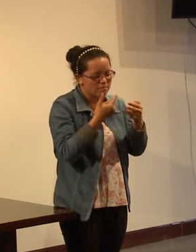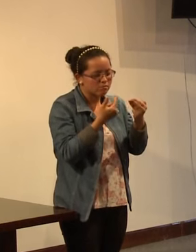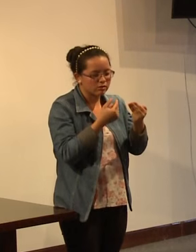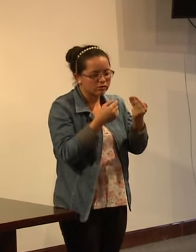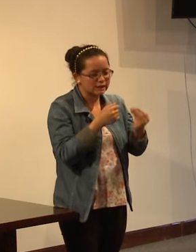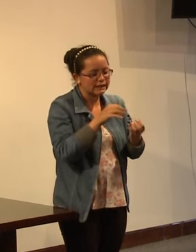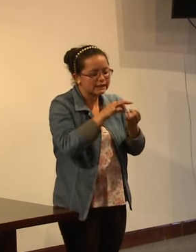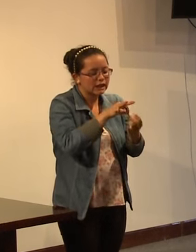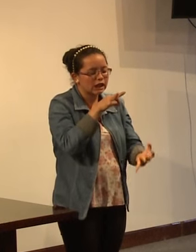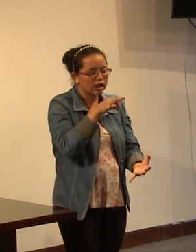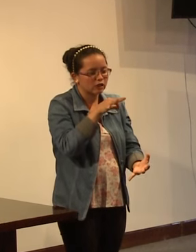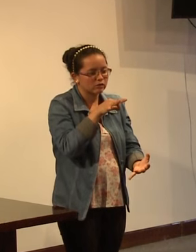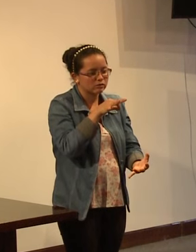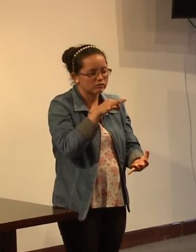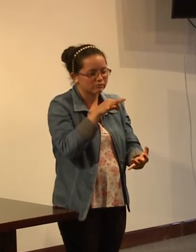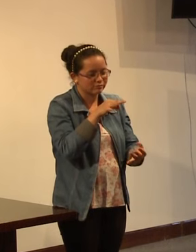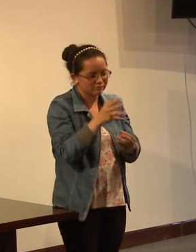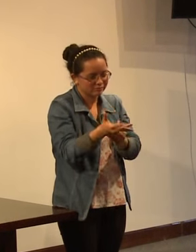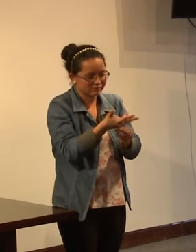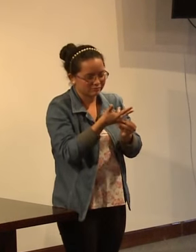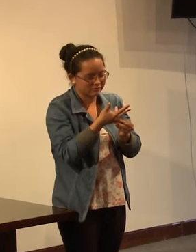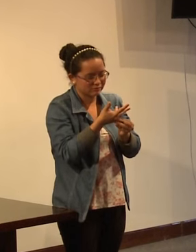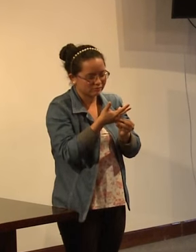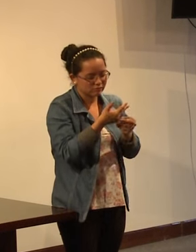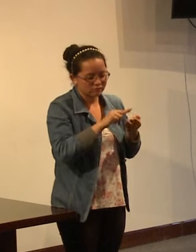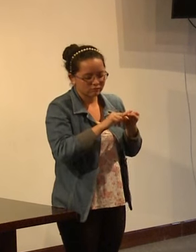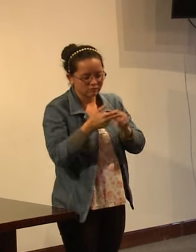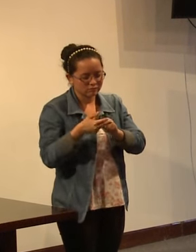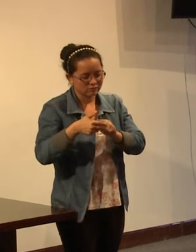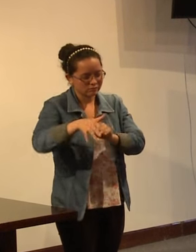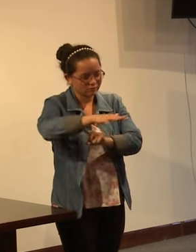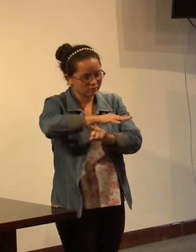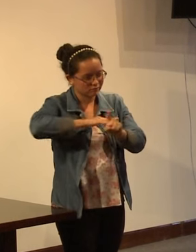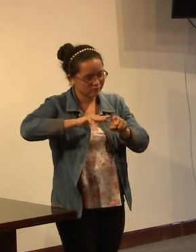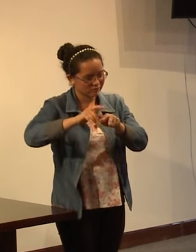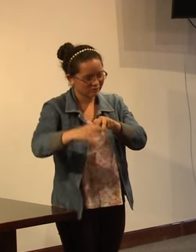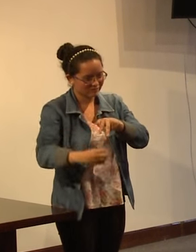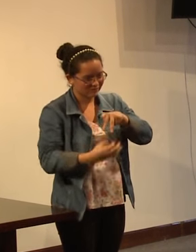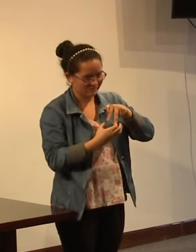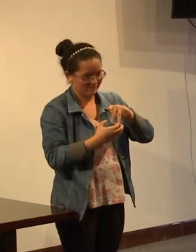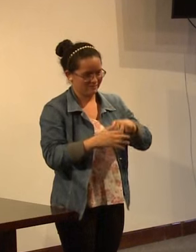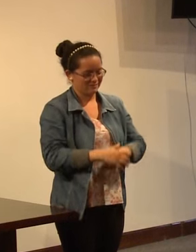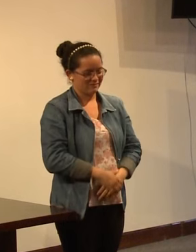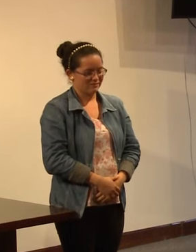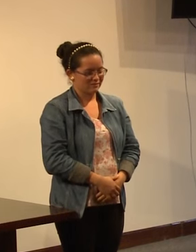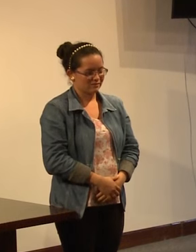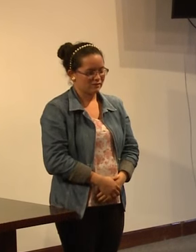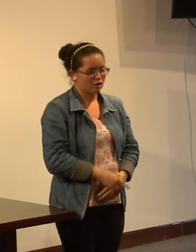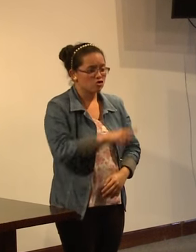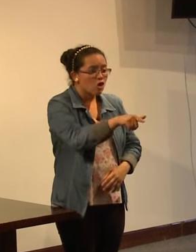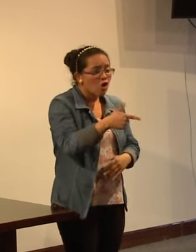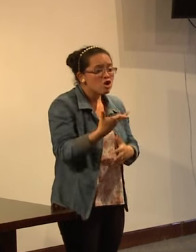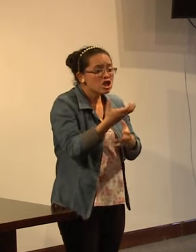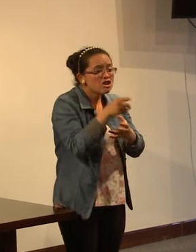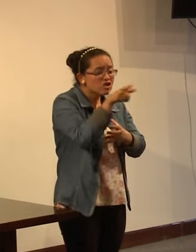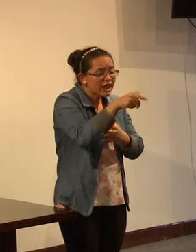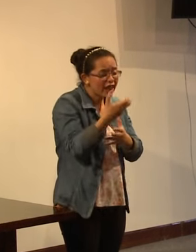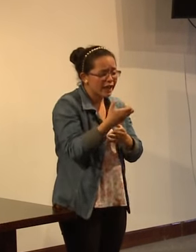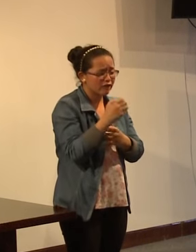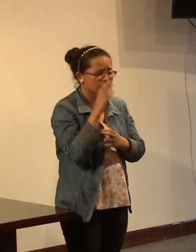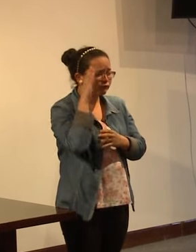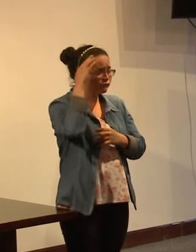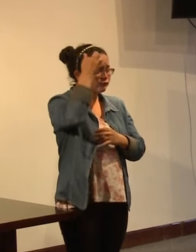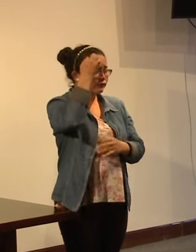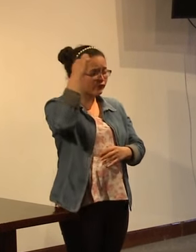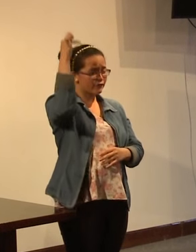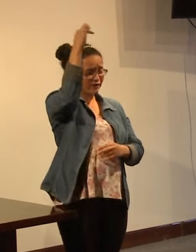contexto escolar, que lo dije al comienzo y ahora sí quiero como resaltarlo. No se trata de hacer artistas, por favor, eso es súper